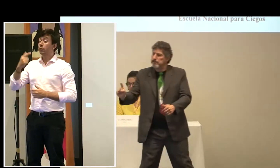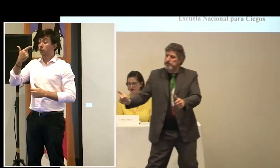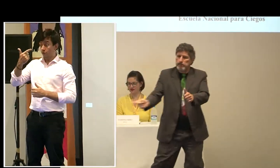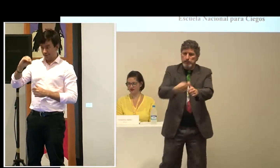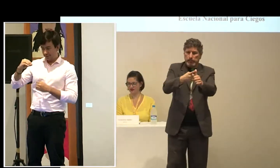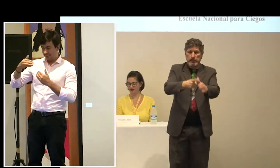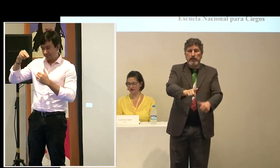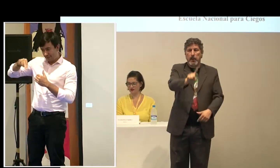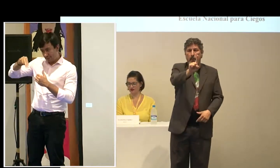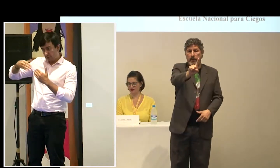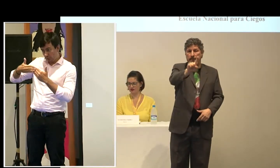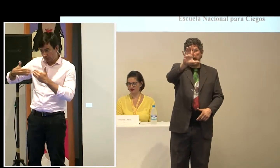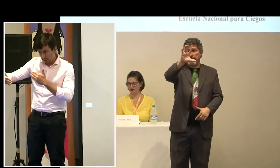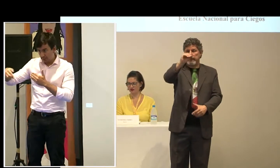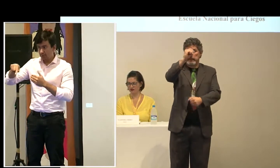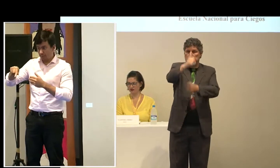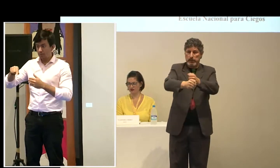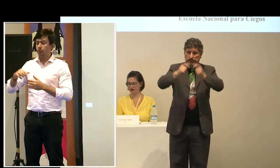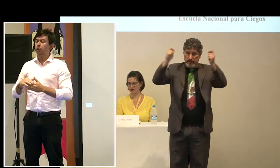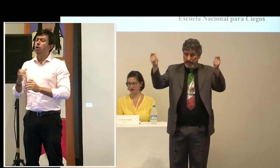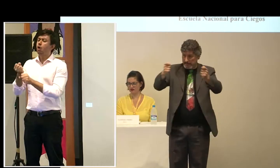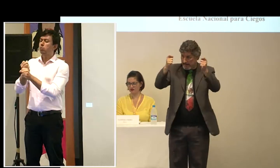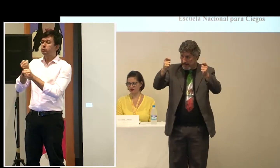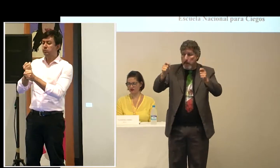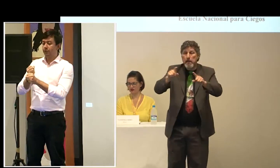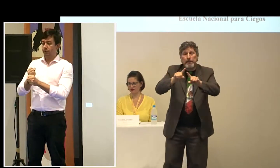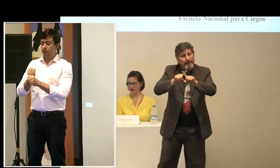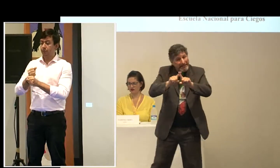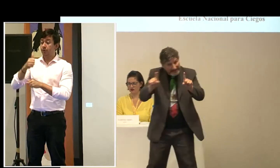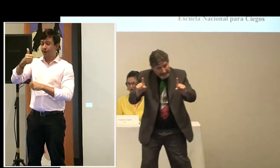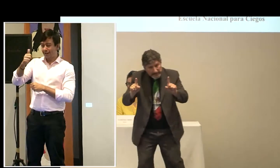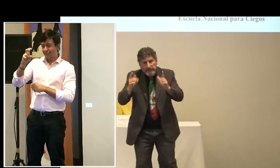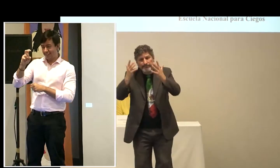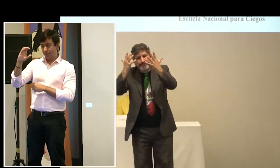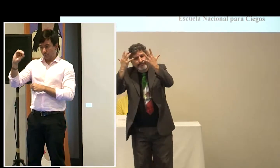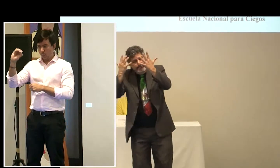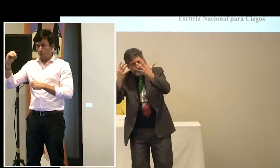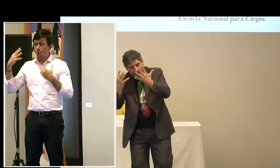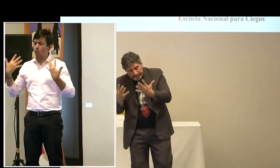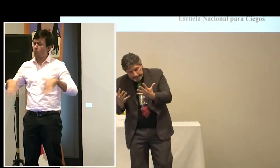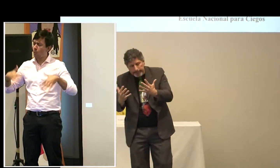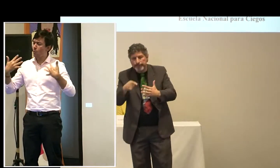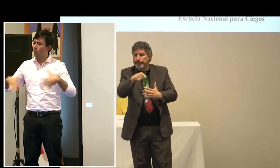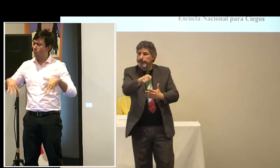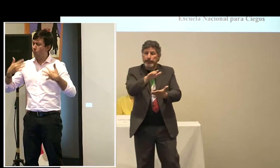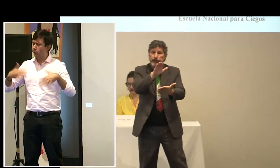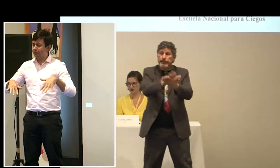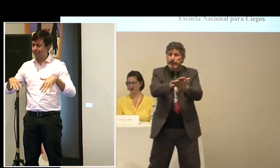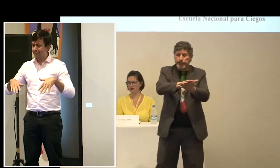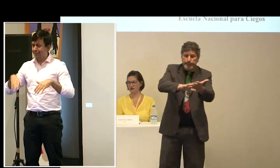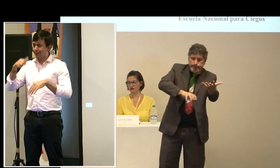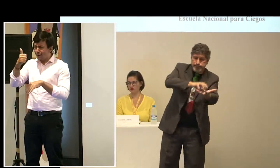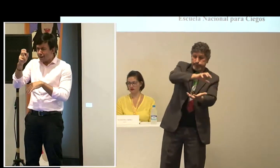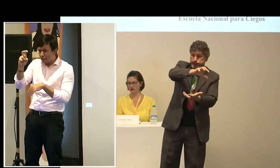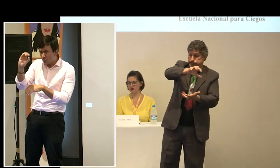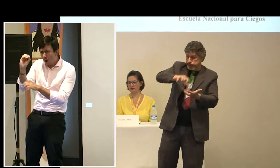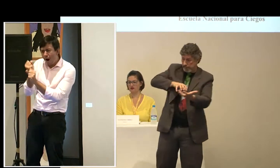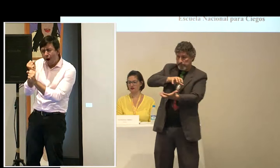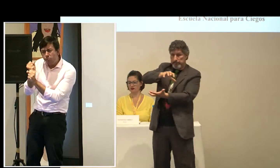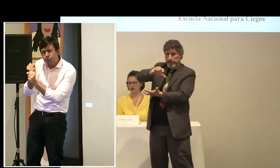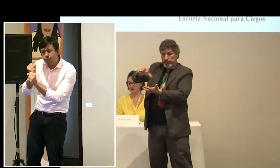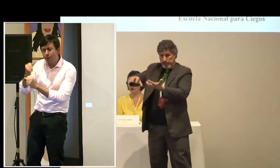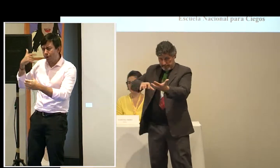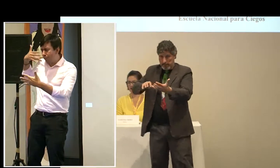agora no dia 20 de novembro, o Instituto de Educação